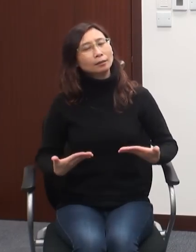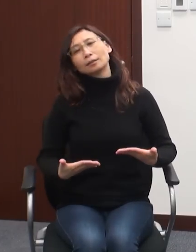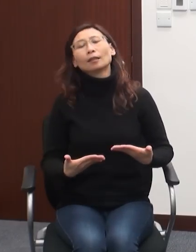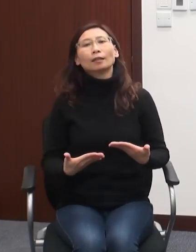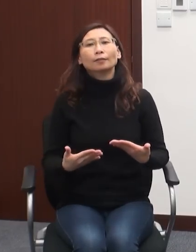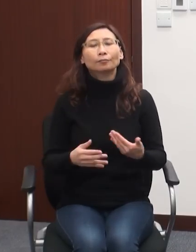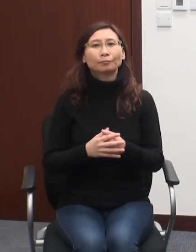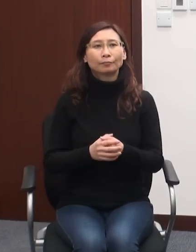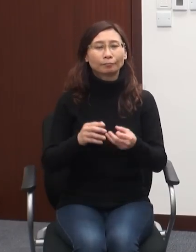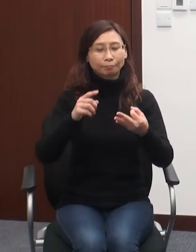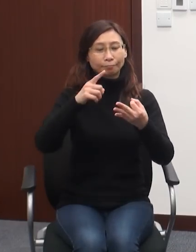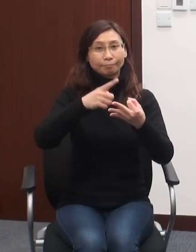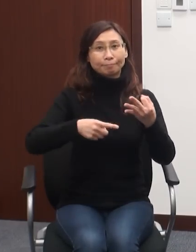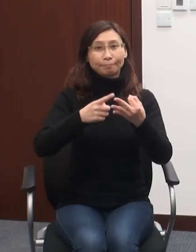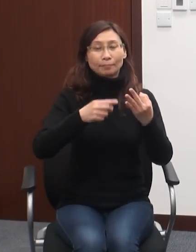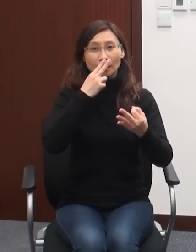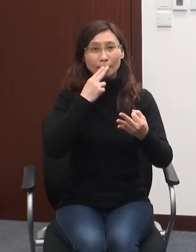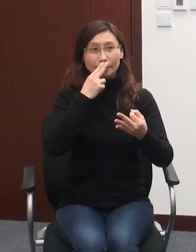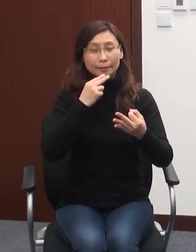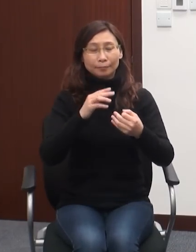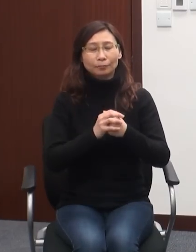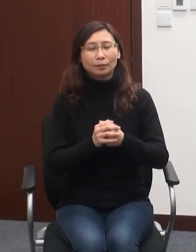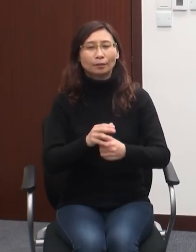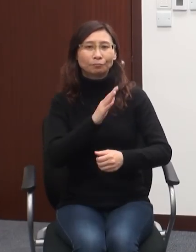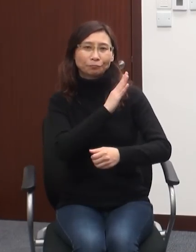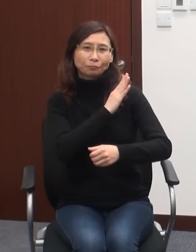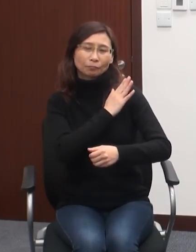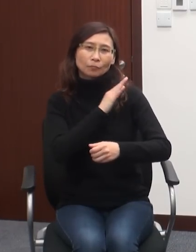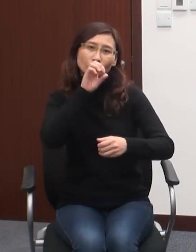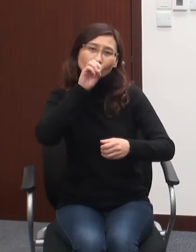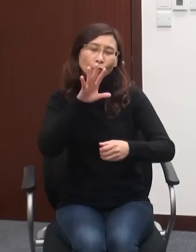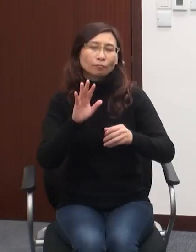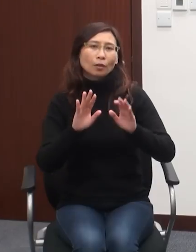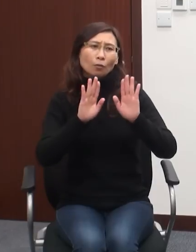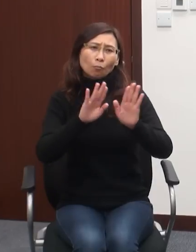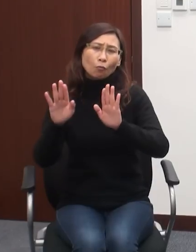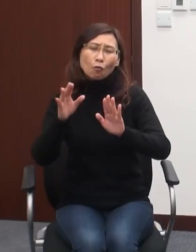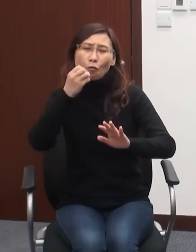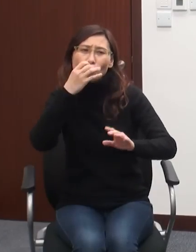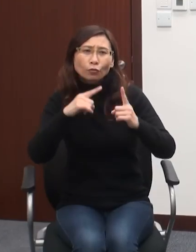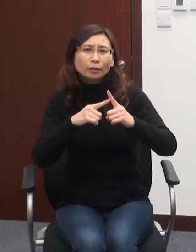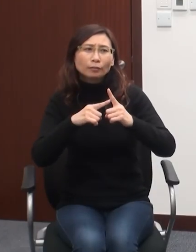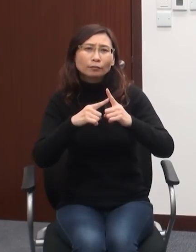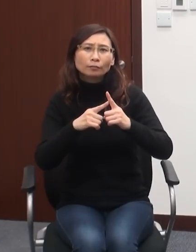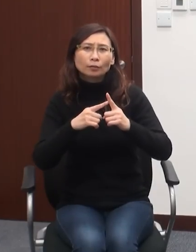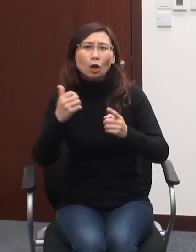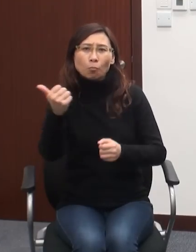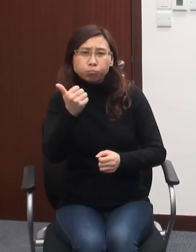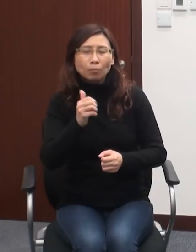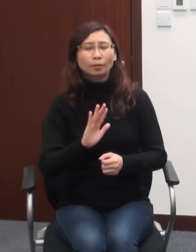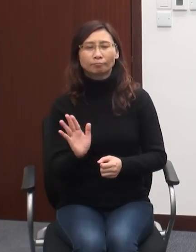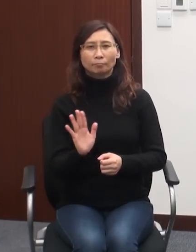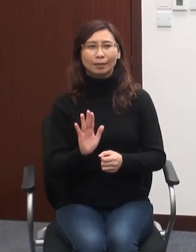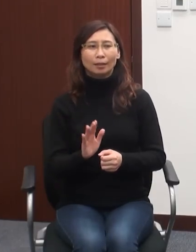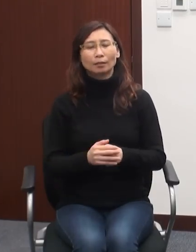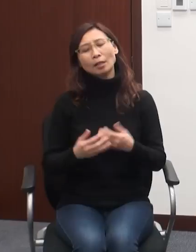財政預算案，大家好明顯就係其實就唔係為香港人整一個為香港人嘅福祉整嘅財政預算案啦，即係純然就係整定